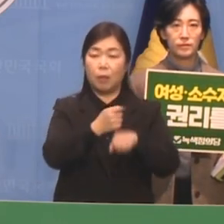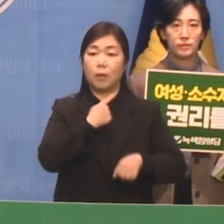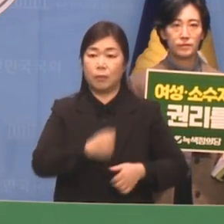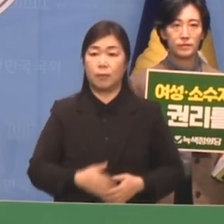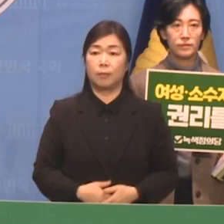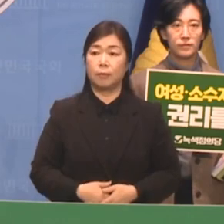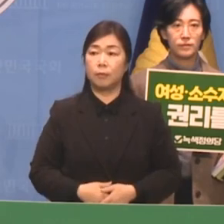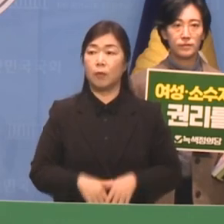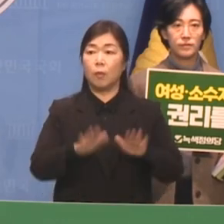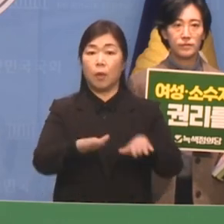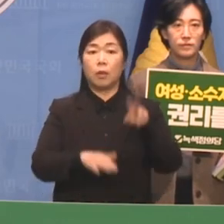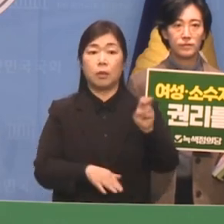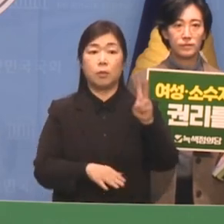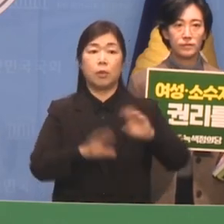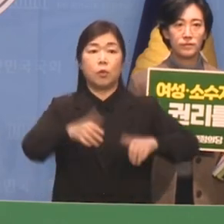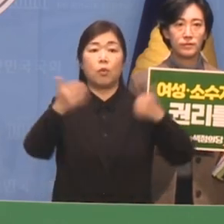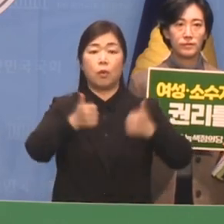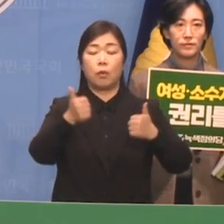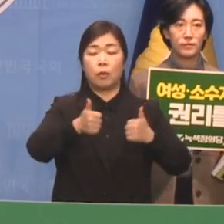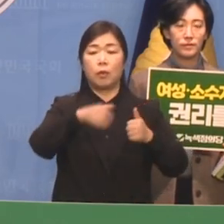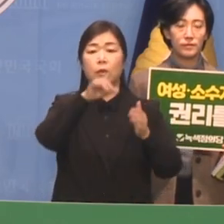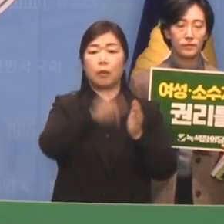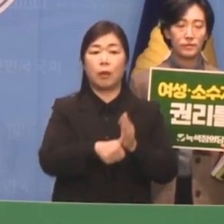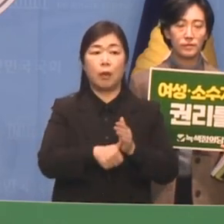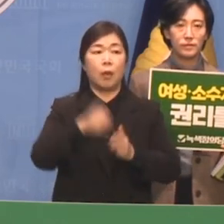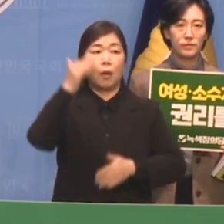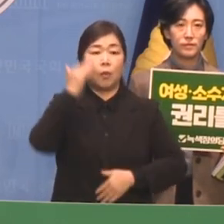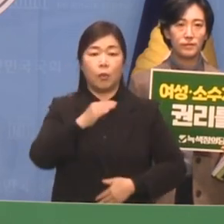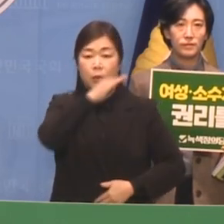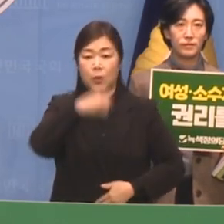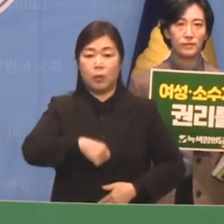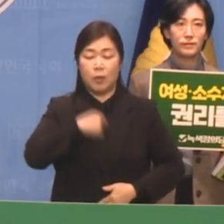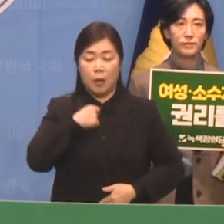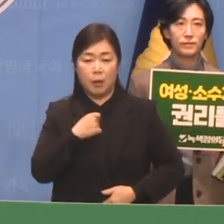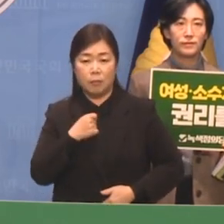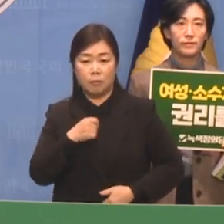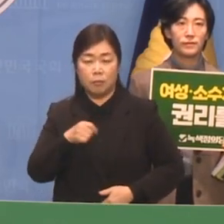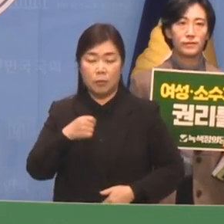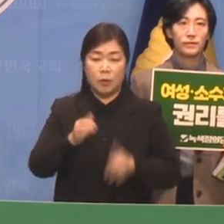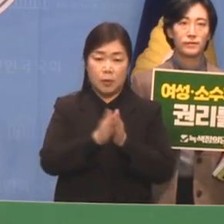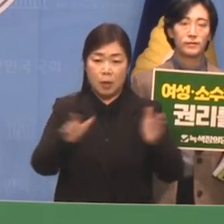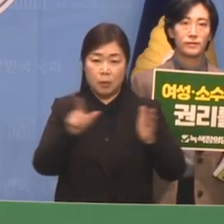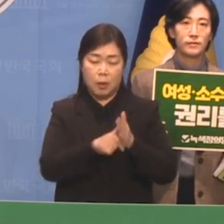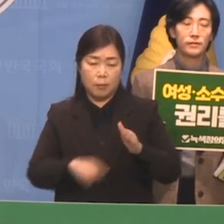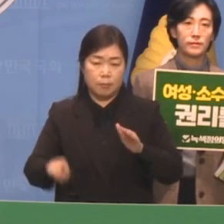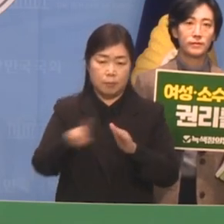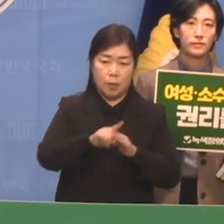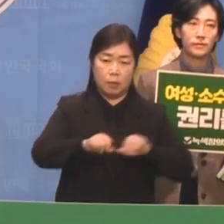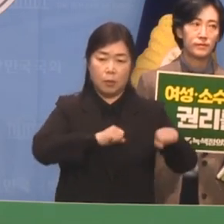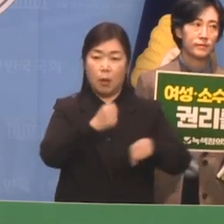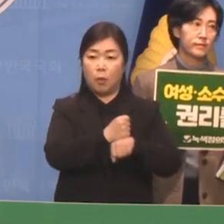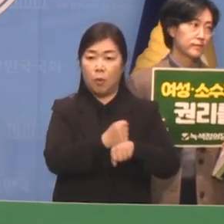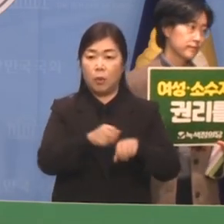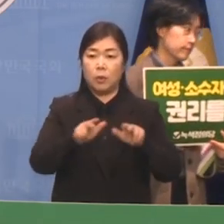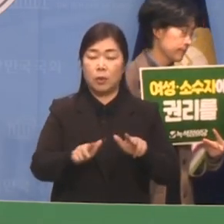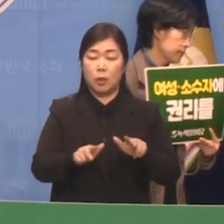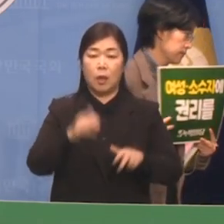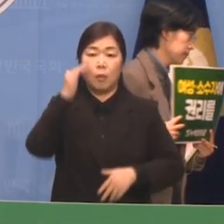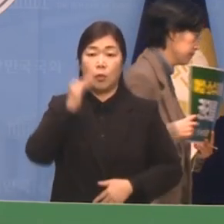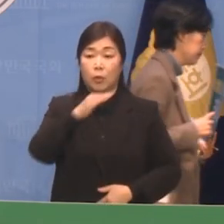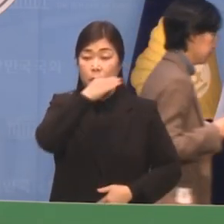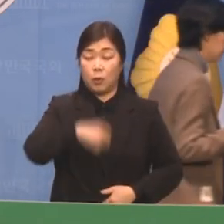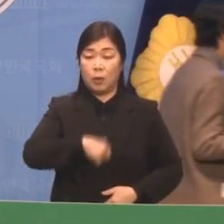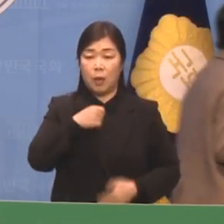총선을 앞두고 녹색정의당 출범에 앞장섰고 현재 녹색정의당 대변인으로 활약하고 있습니다.